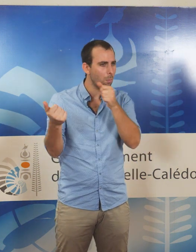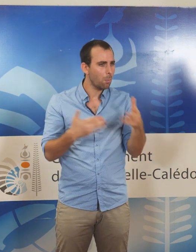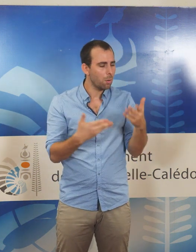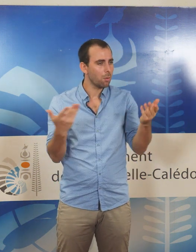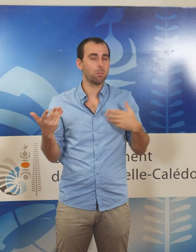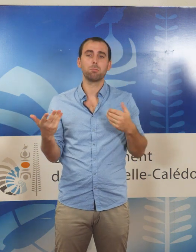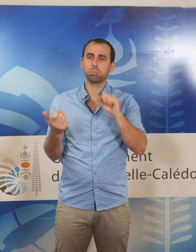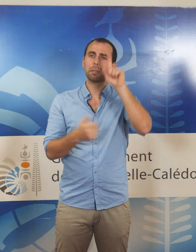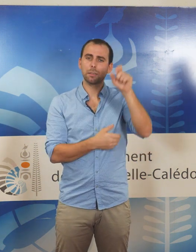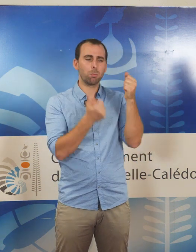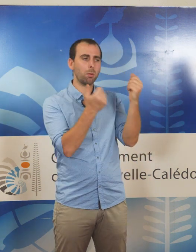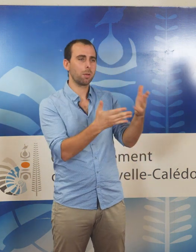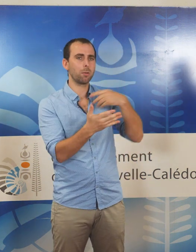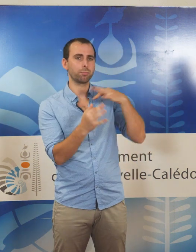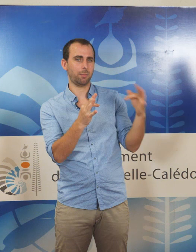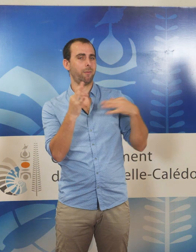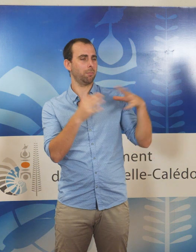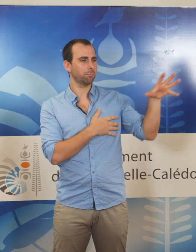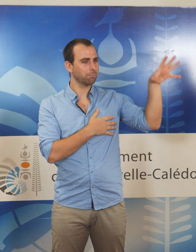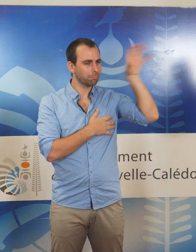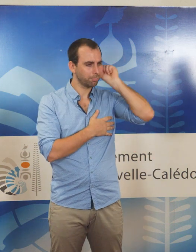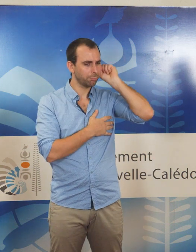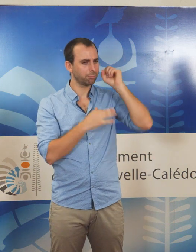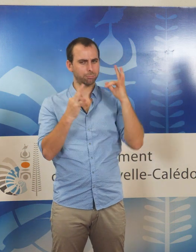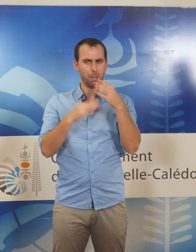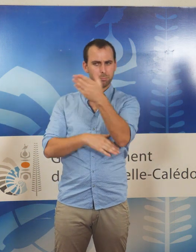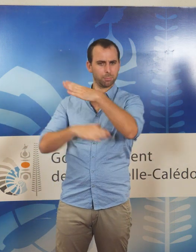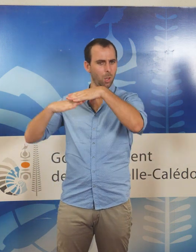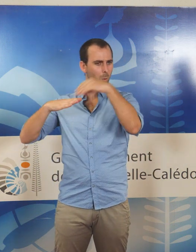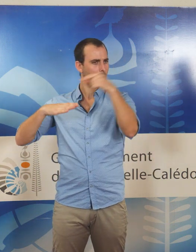que nous avons entendu, on a appris qu'au niveau du congrès de l'arrêté